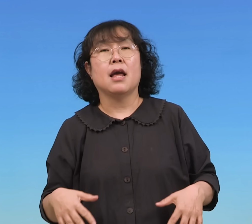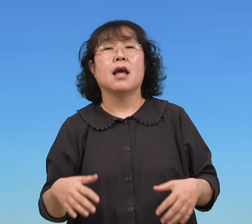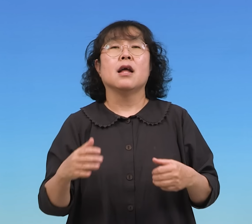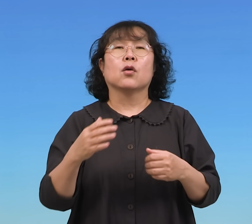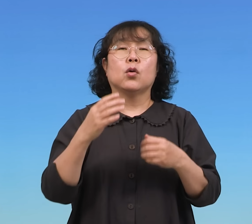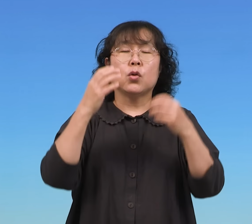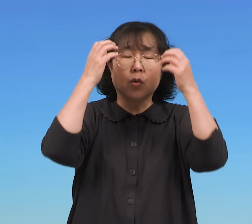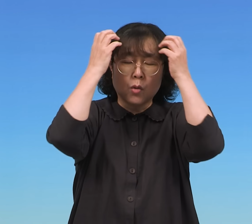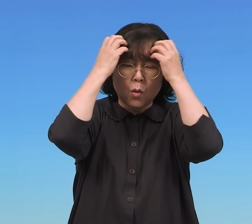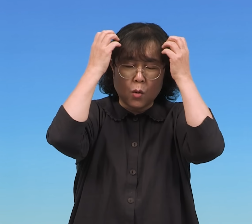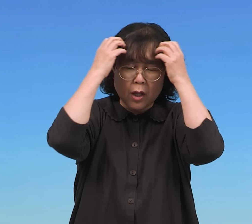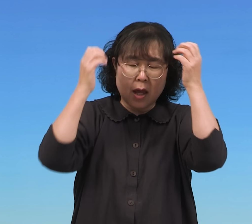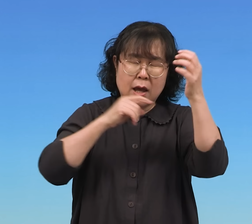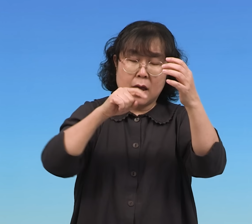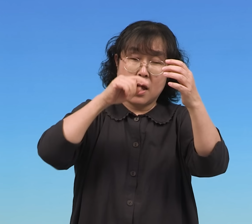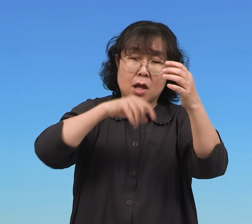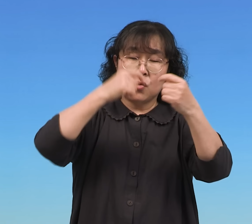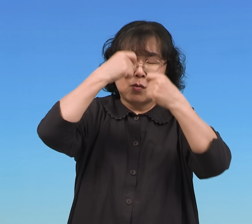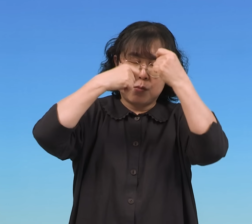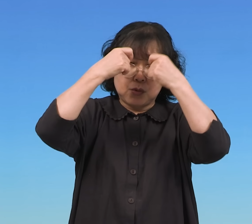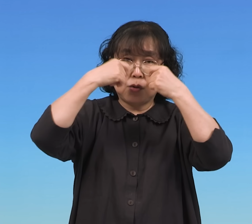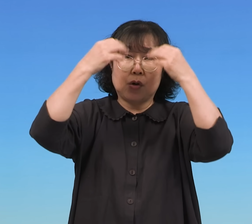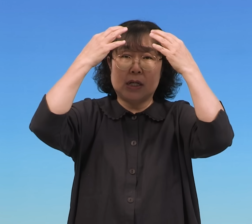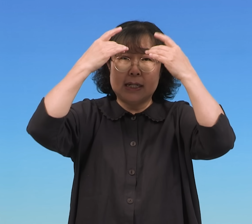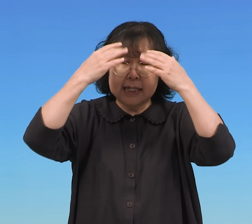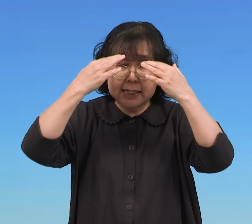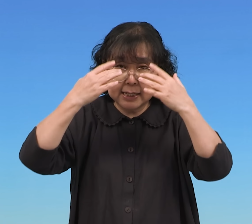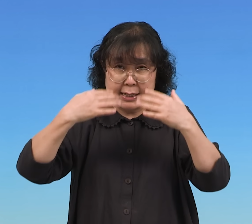고통 속에 눈물 흘릴 때에